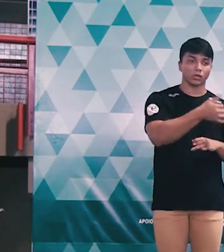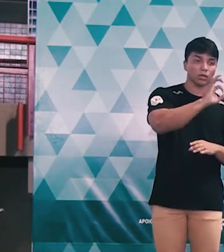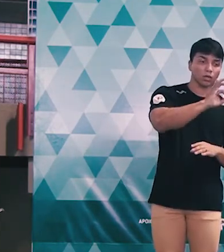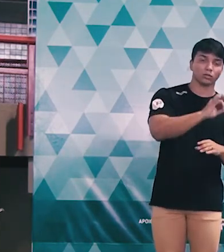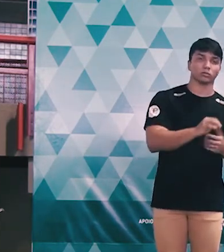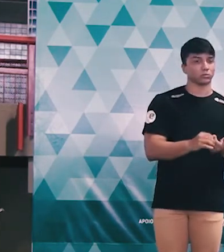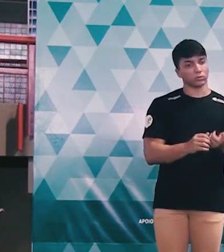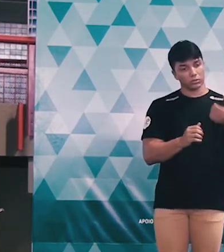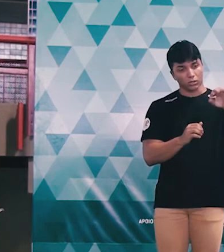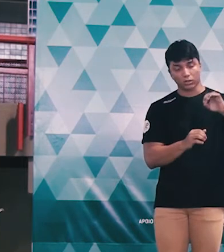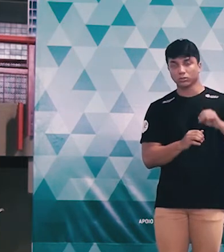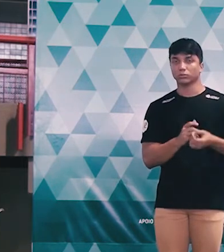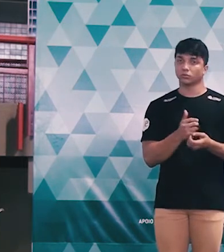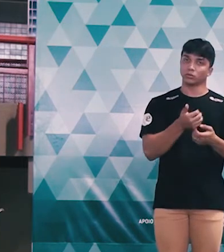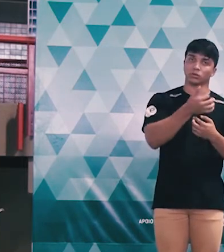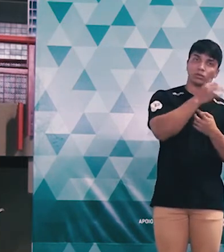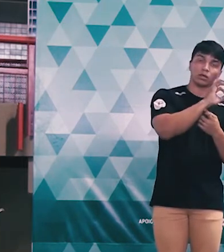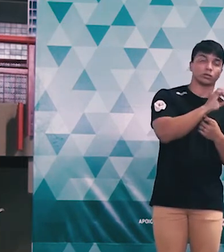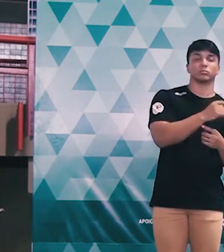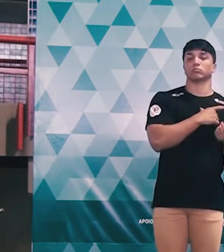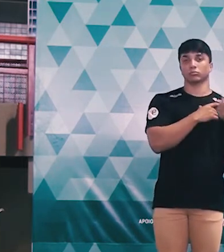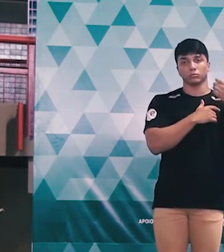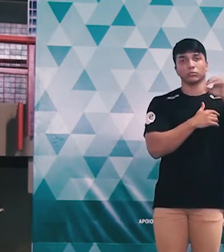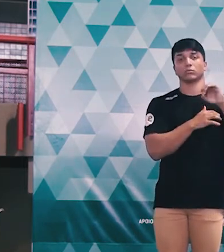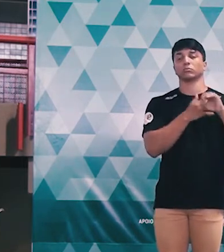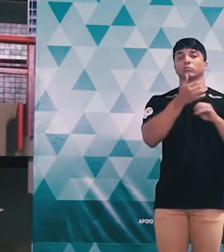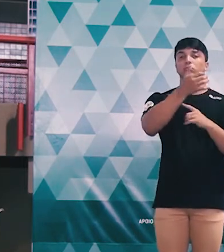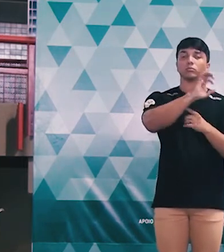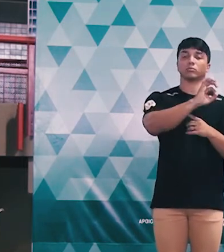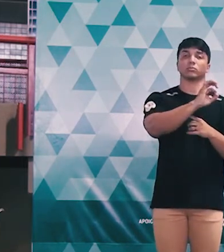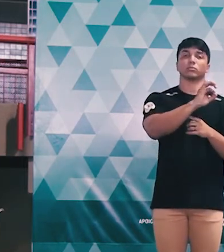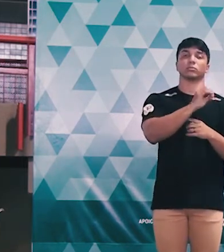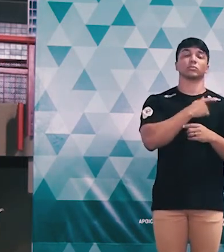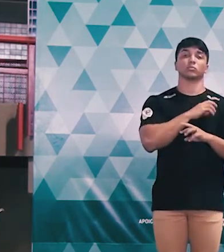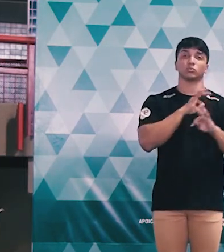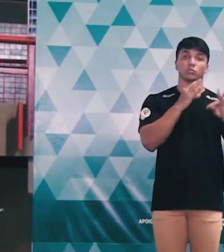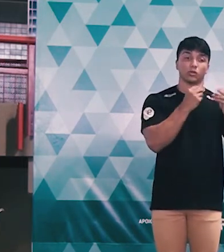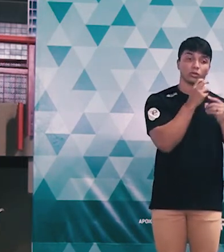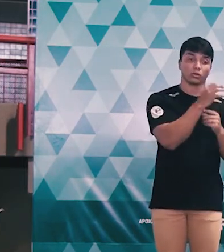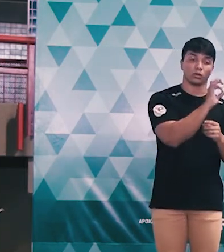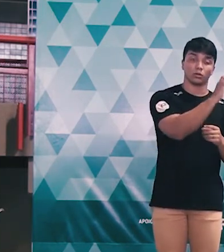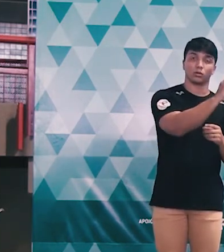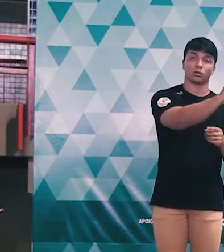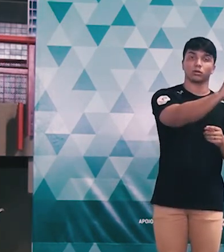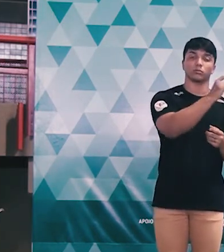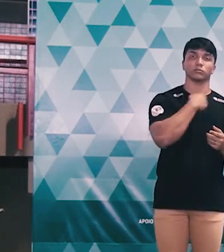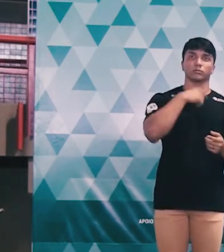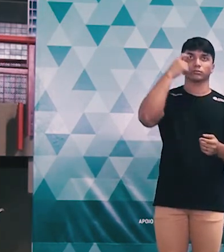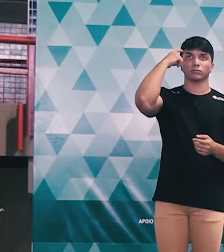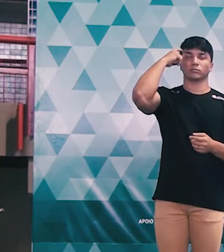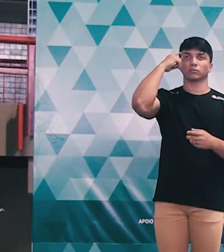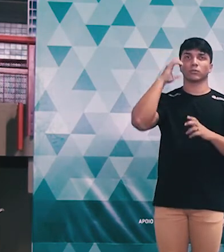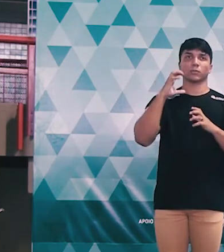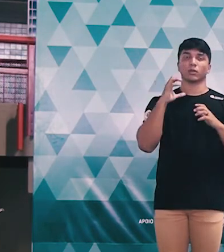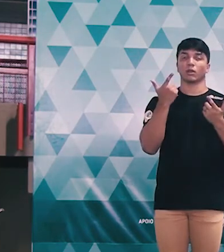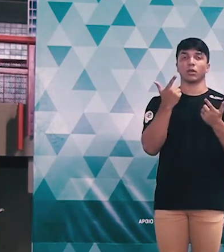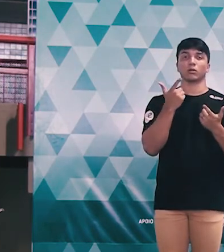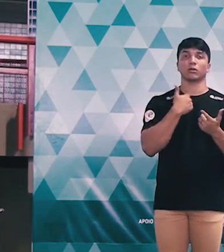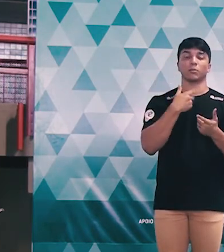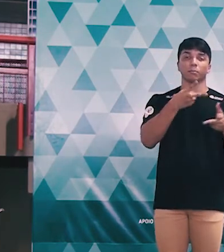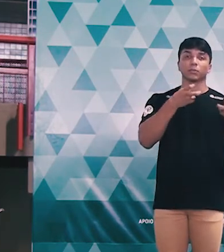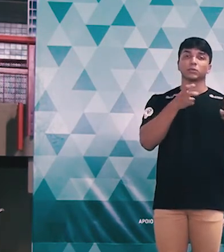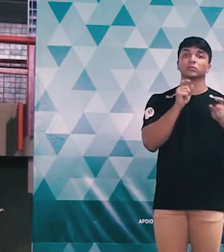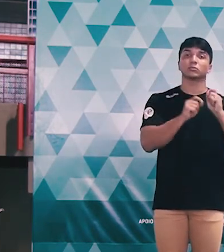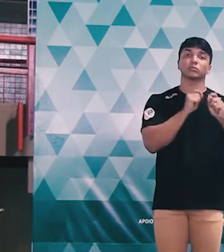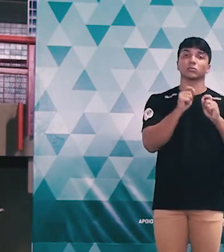10, na segunda eu fiz 10, na terceira eu fiz 10, na quarta eu fiz 10 e na quinta eu fiz 10. E aí, pessoal, claramente dá para perceber